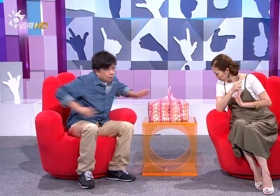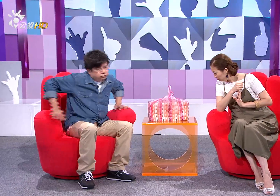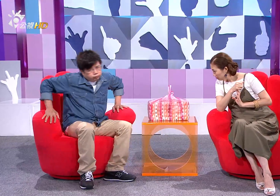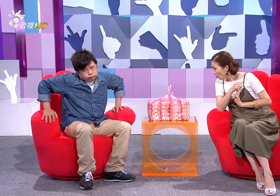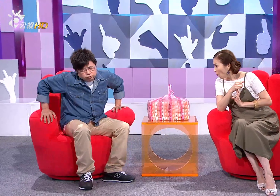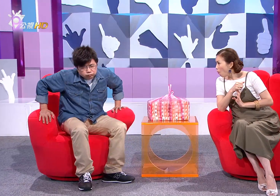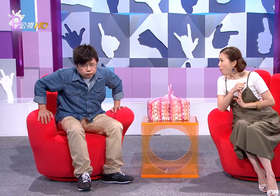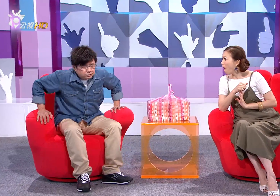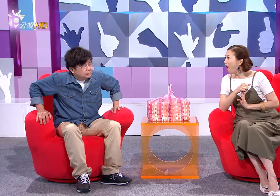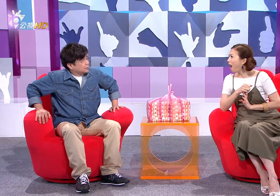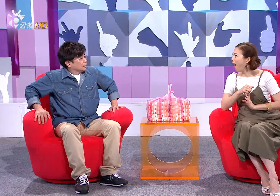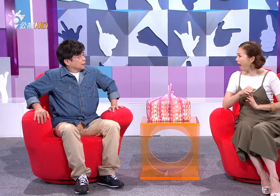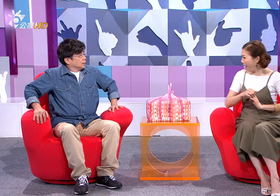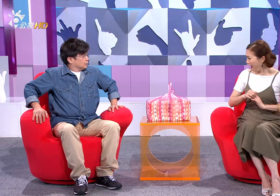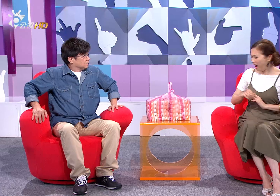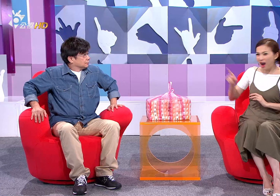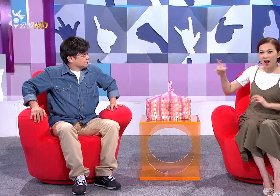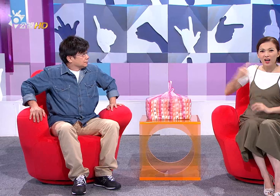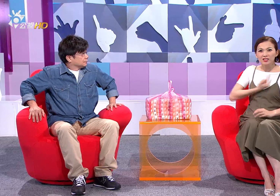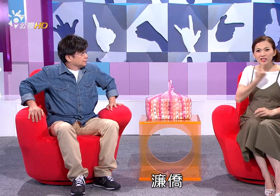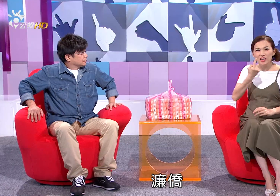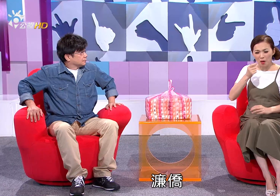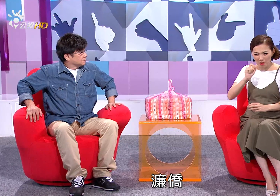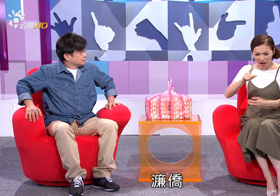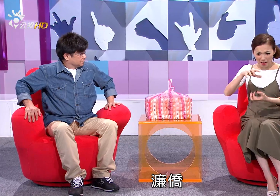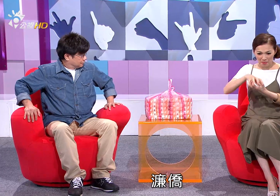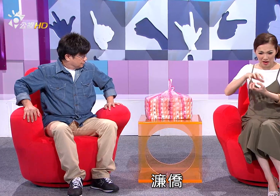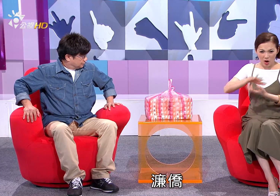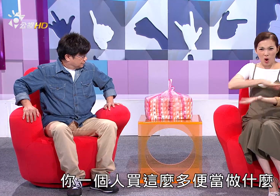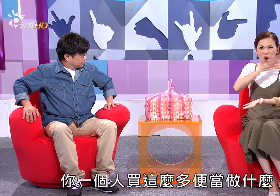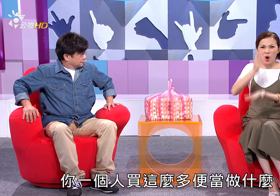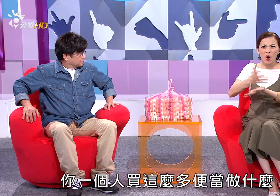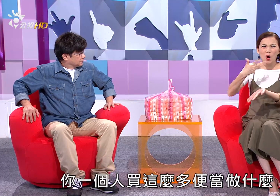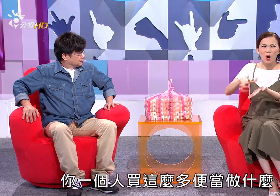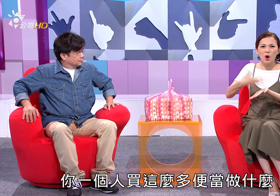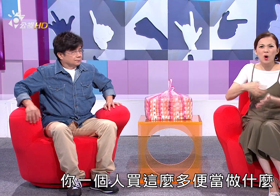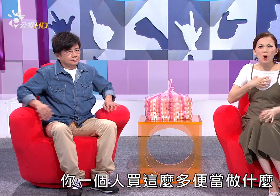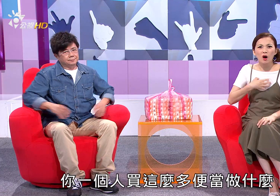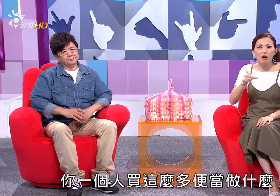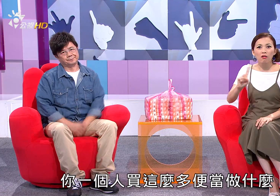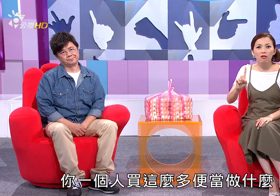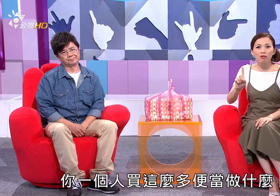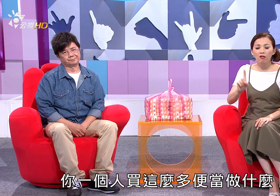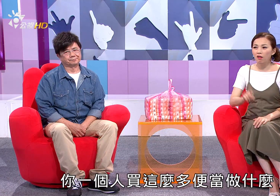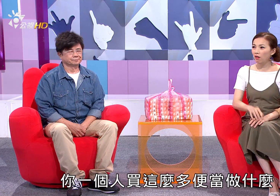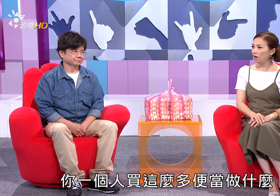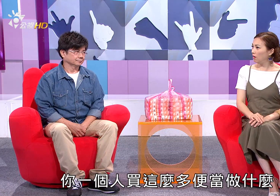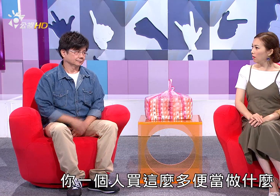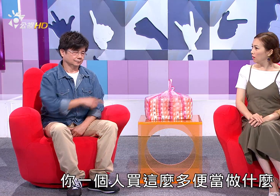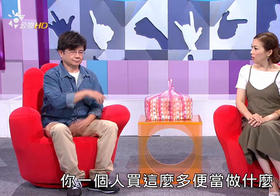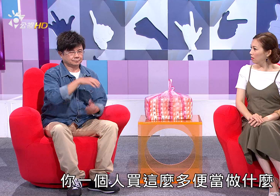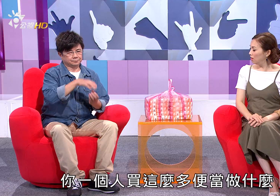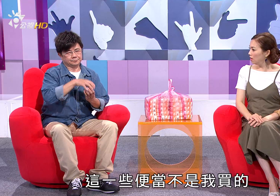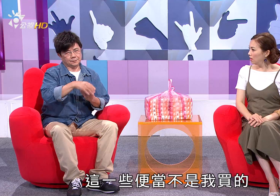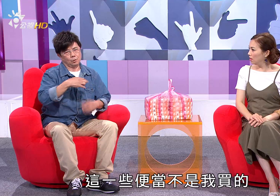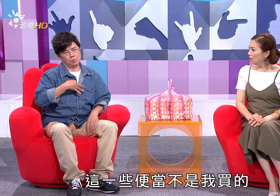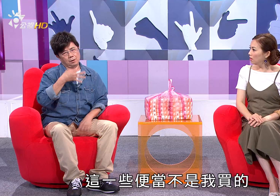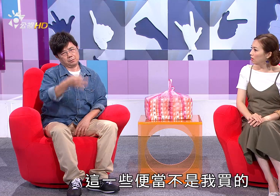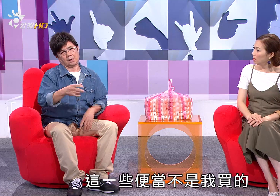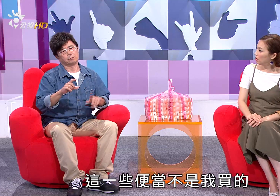哎呀， 哇！连桥，你一个人买这么多便当做什么？ 这些便当啊，